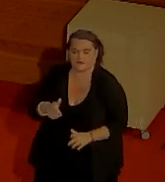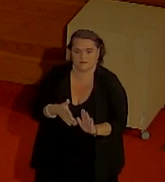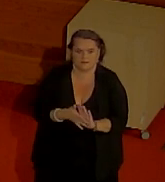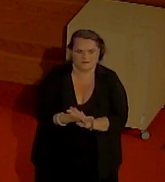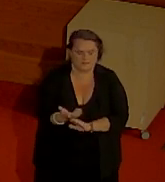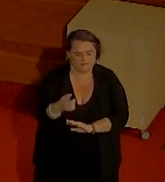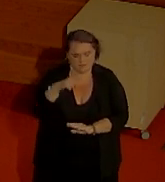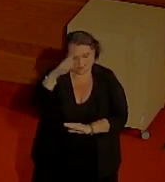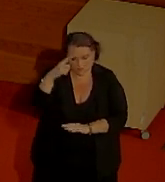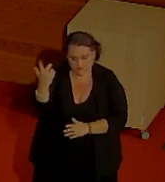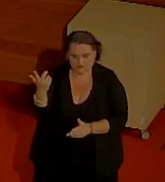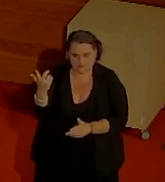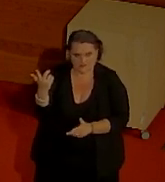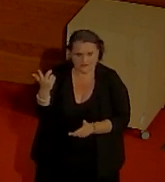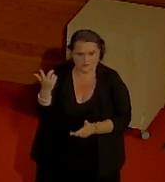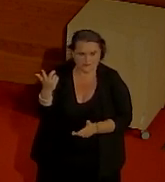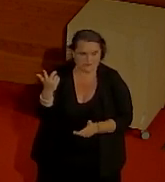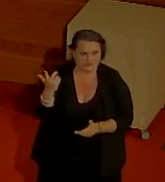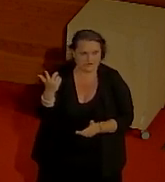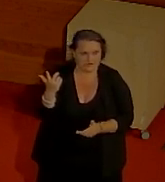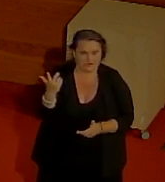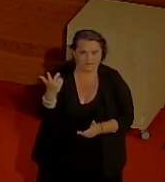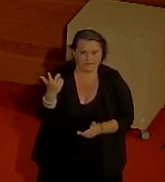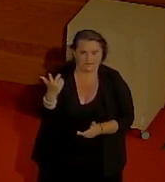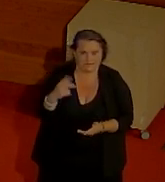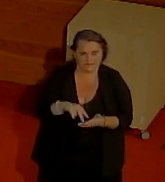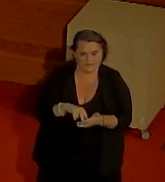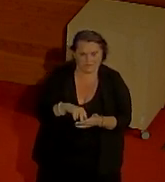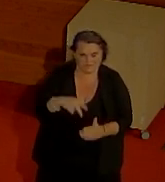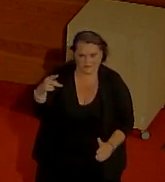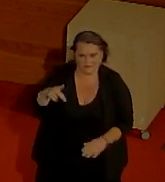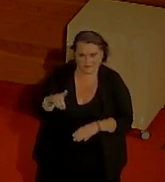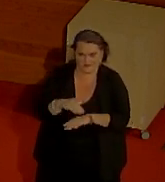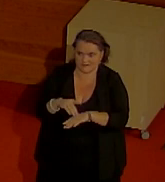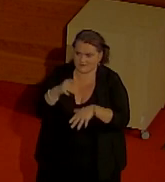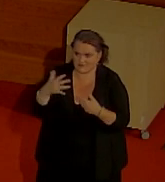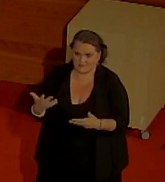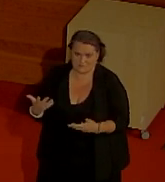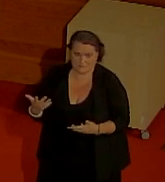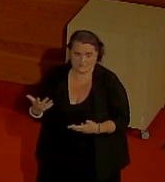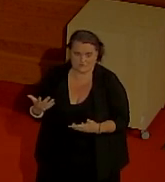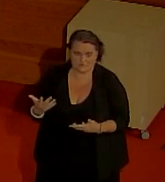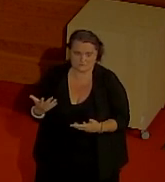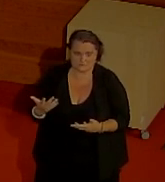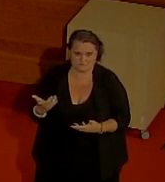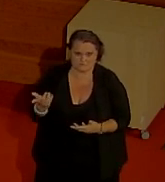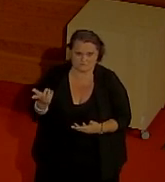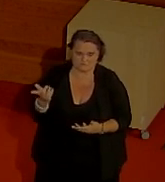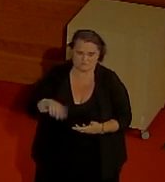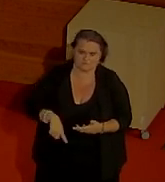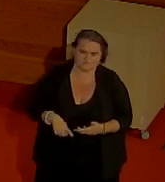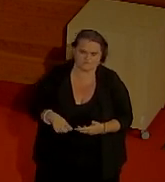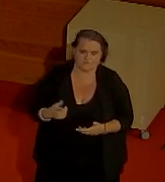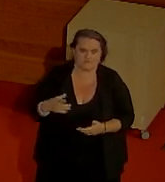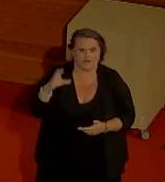la cultura algorítmica y con la cultura tecnológica digital contemporánea es una acepción que vendría en este caso de la